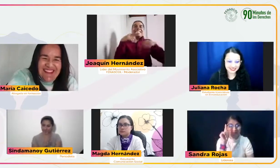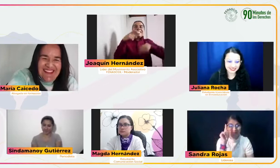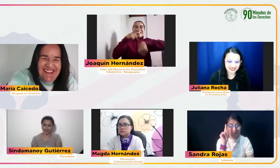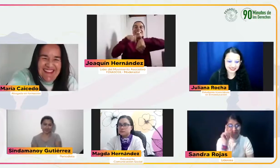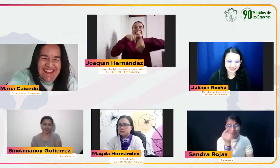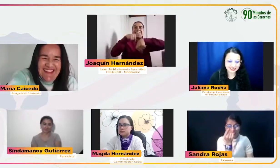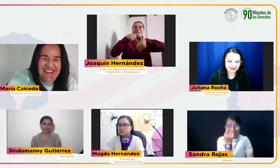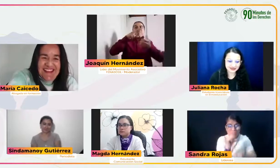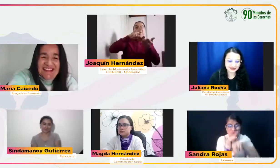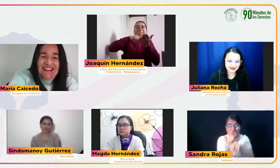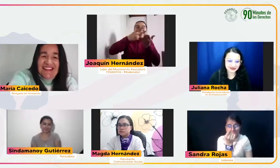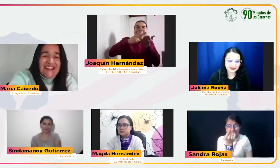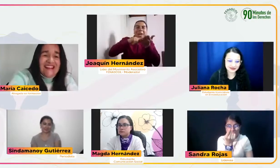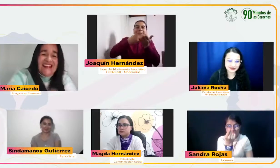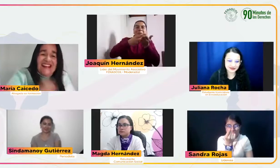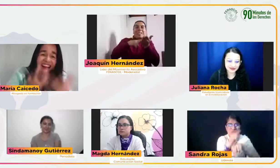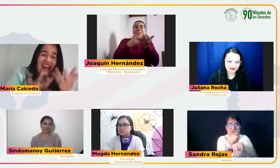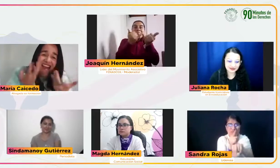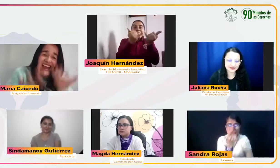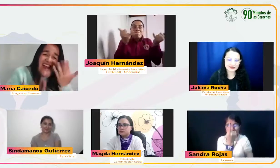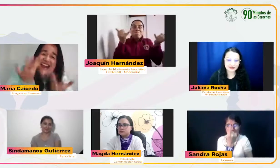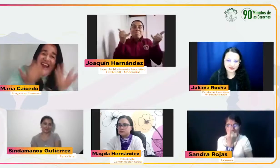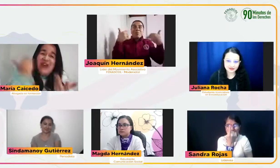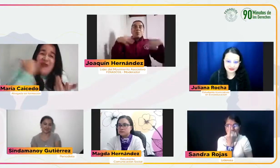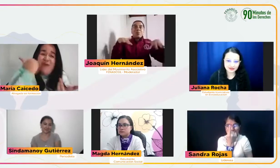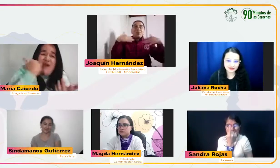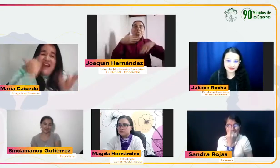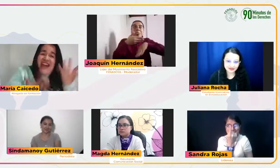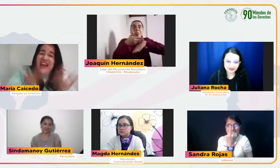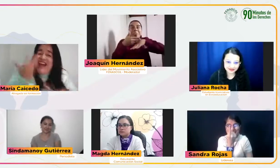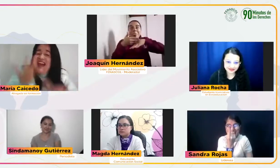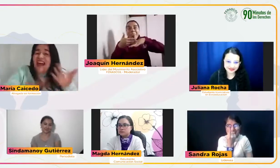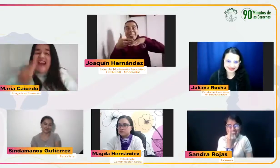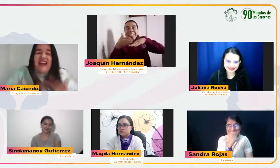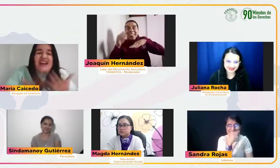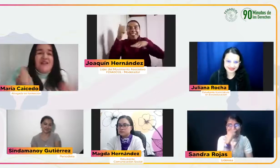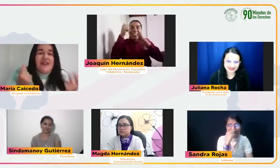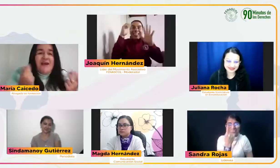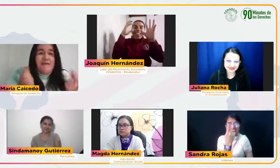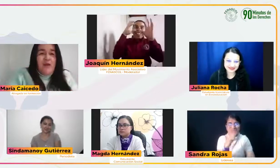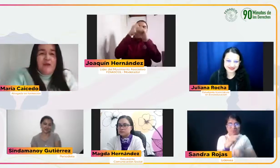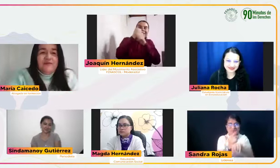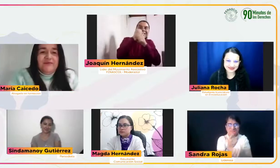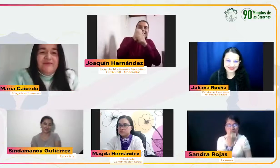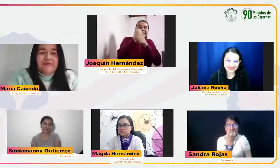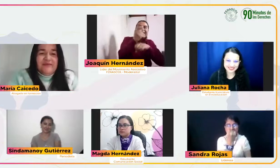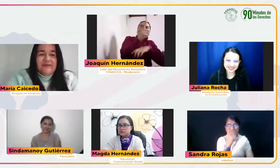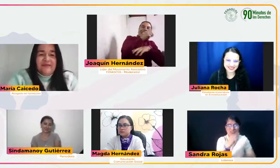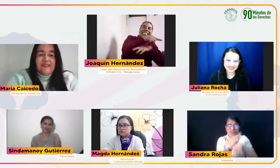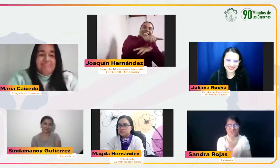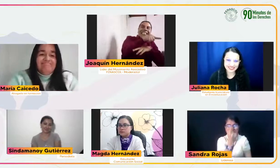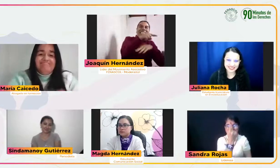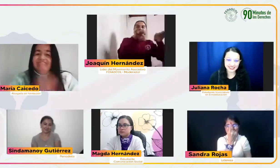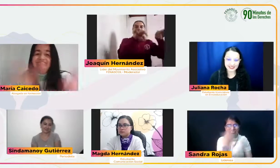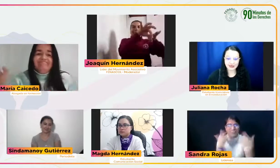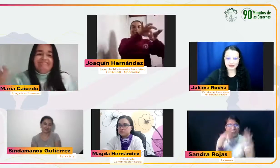Ok, es que ya por temas de tiempos también, el servicio de interpretación, ya son casi las 10 de la